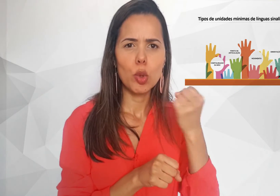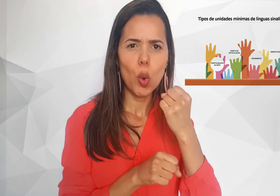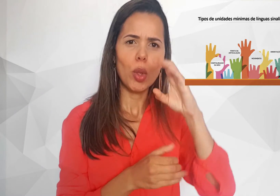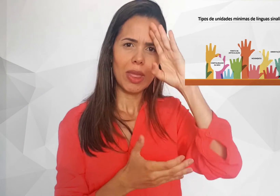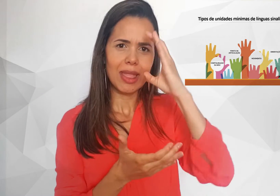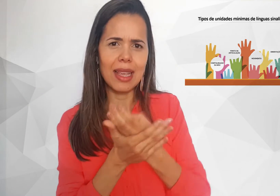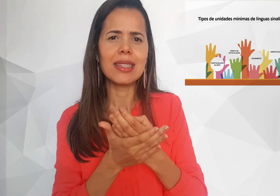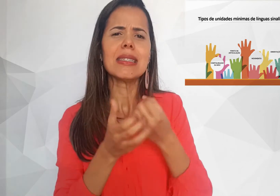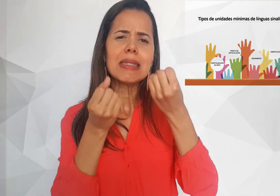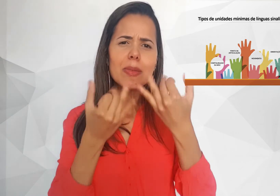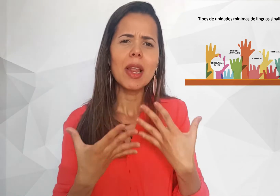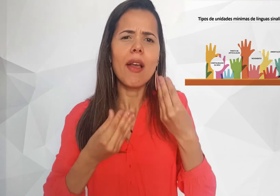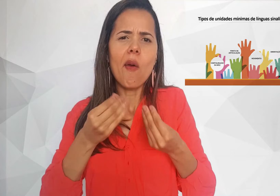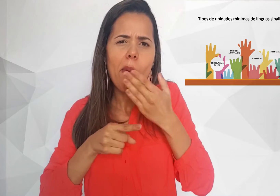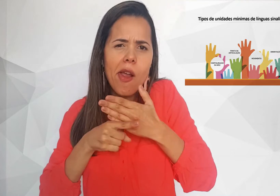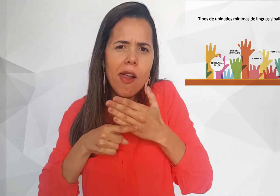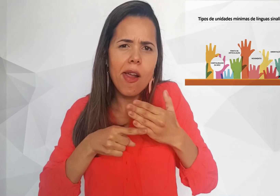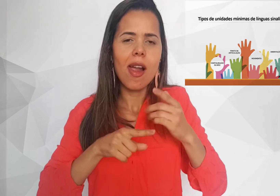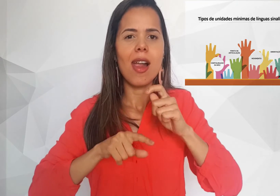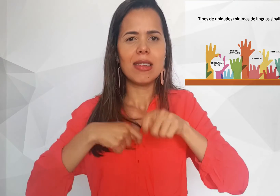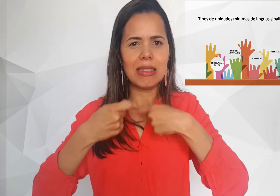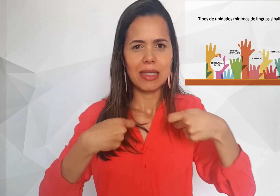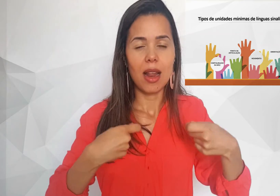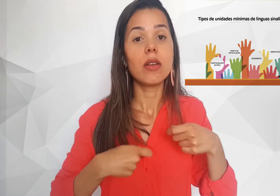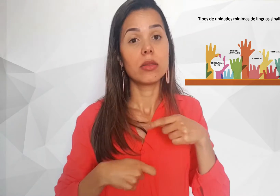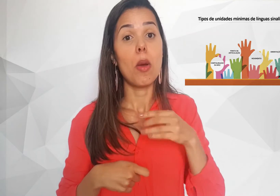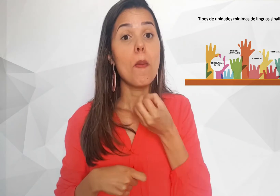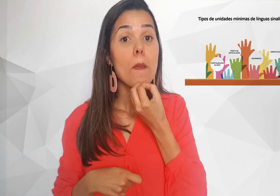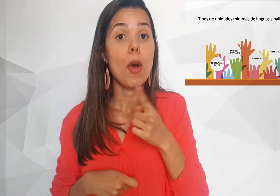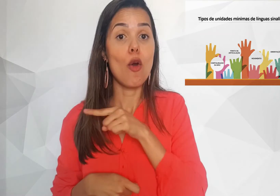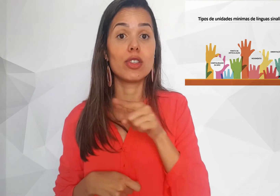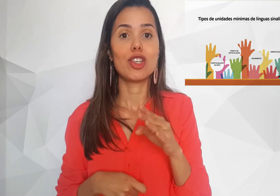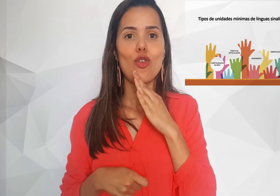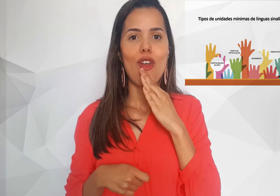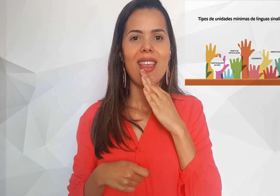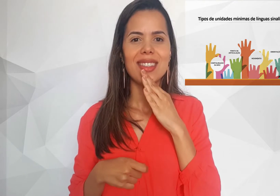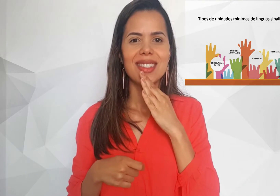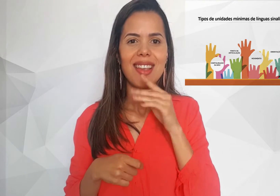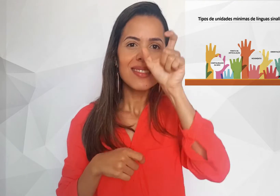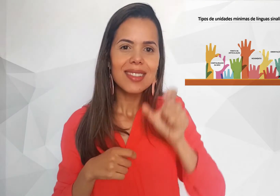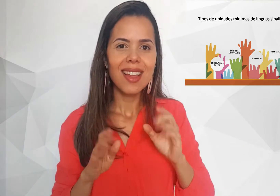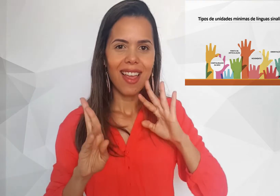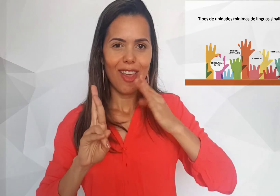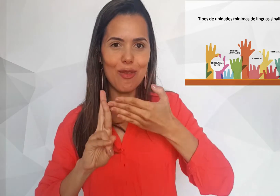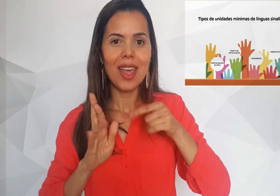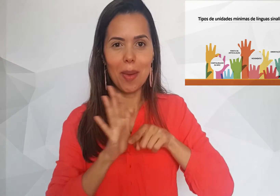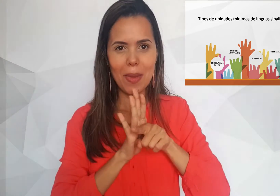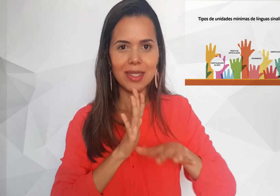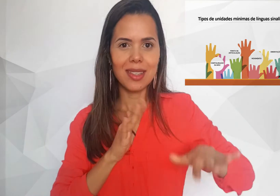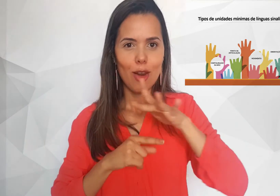uma tese que mostra a segmentação das línguas de sinais. Então, aqui é para que vocês conheçam esses trabalhos.